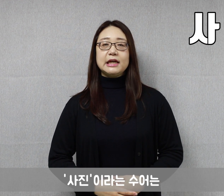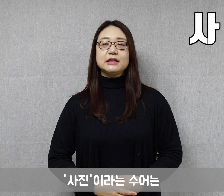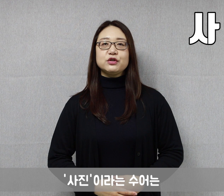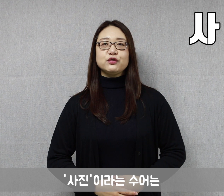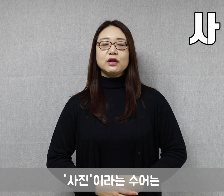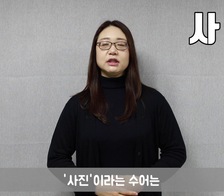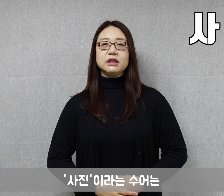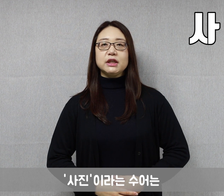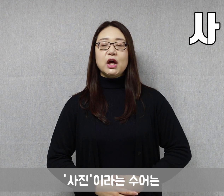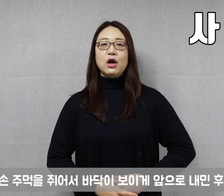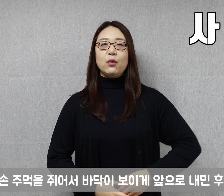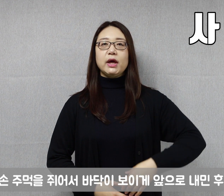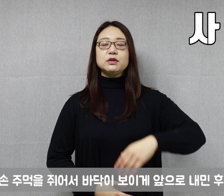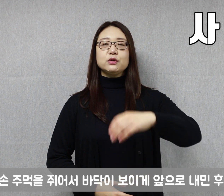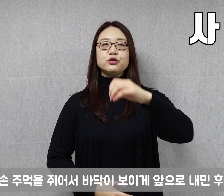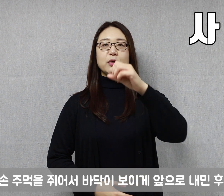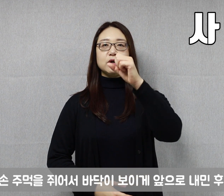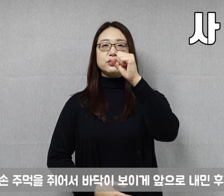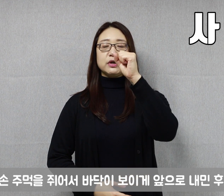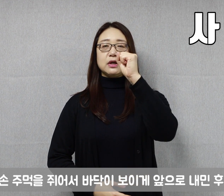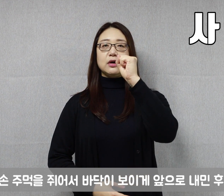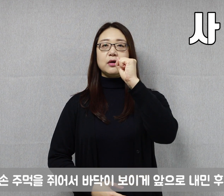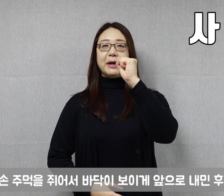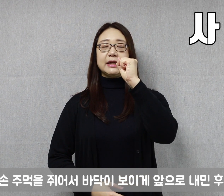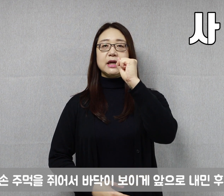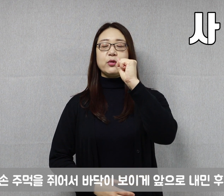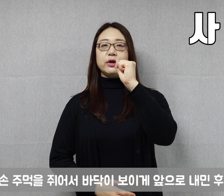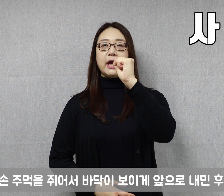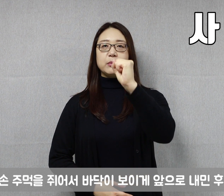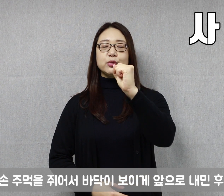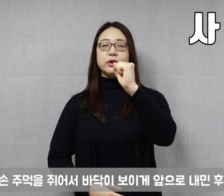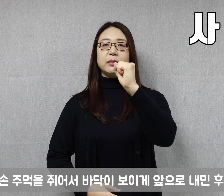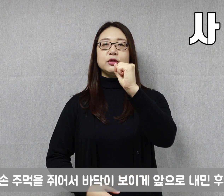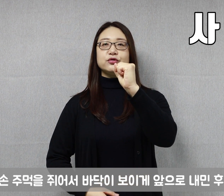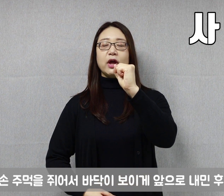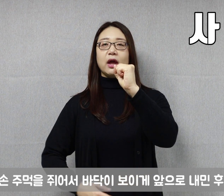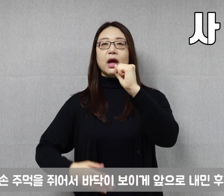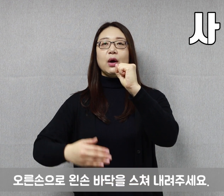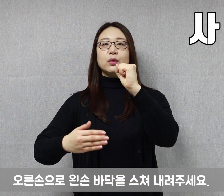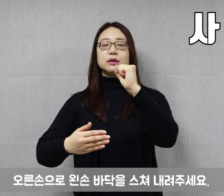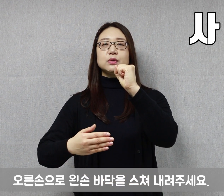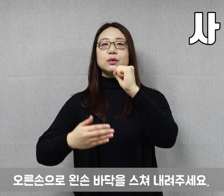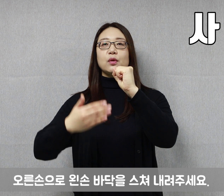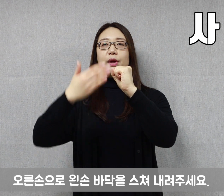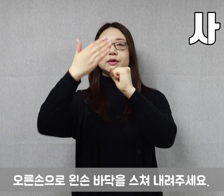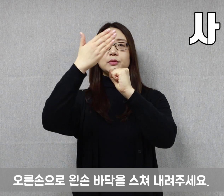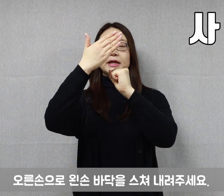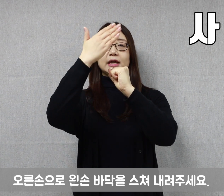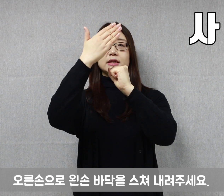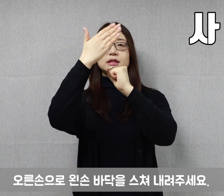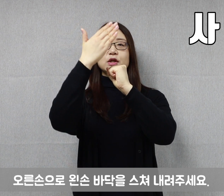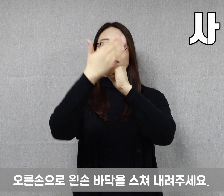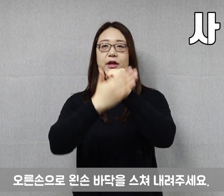사진이라는 수어는 왼손 주먹을 쥐어서 바닥이 보이게 앞으로 내민 후에 오른손으로 왼손 바닥을 스쳐